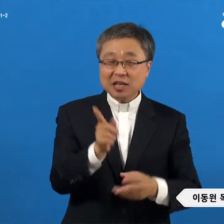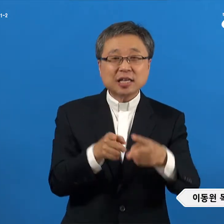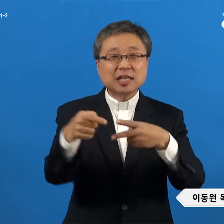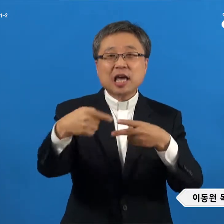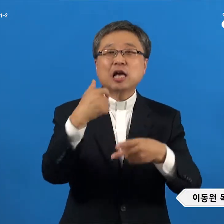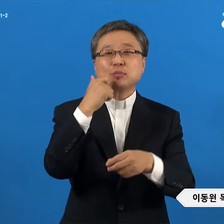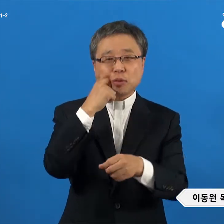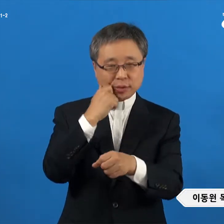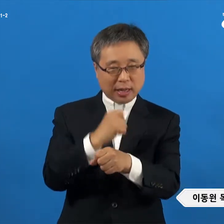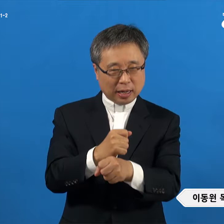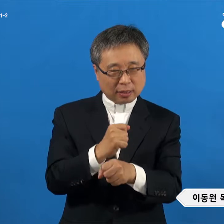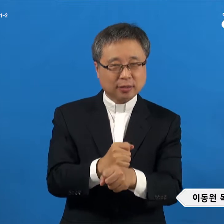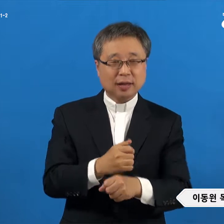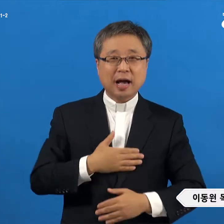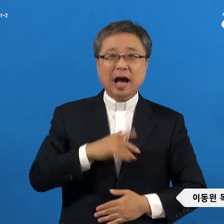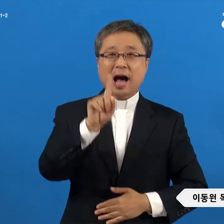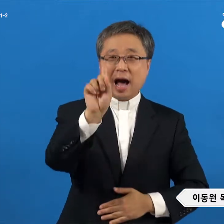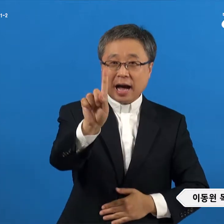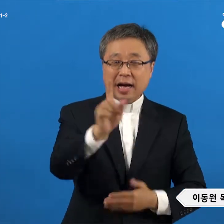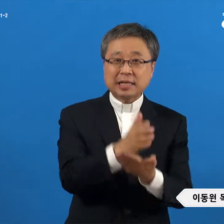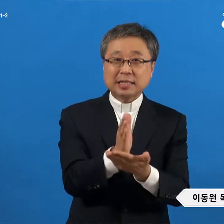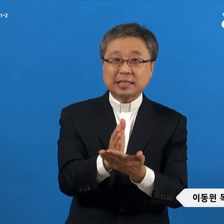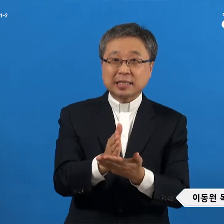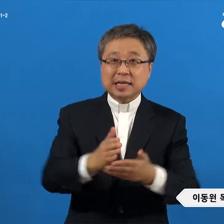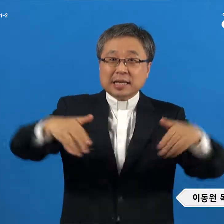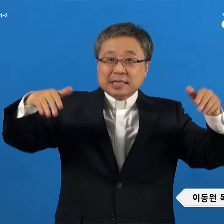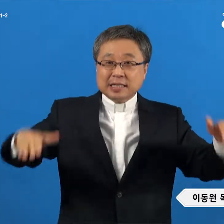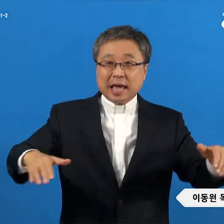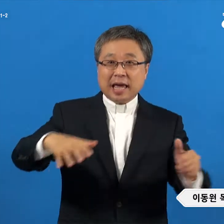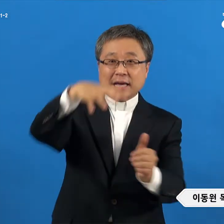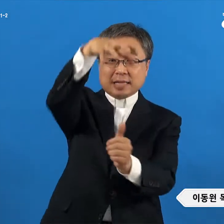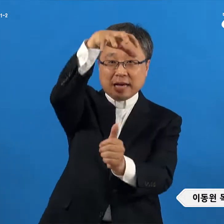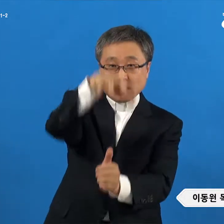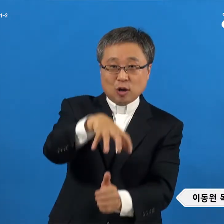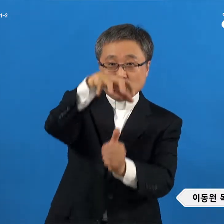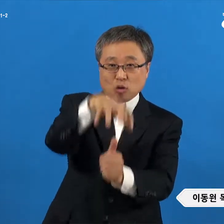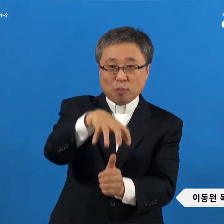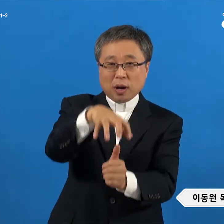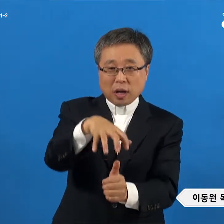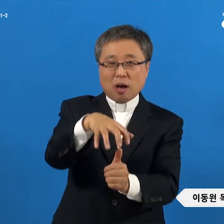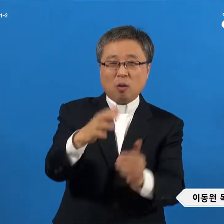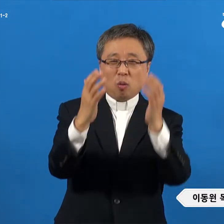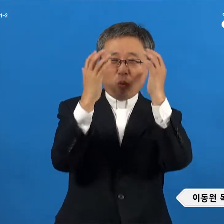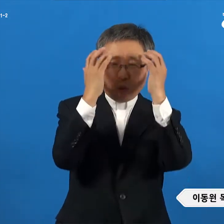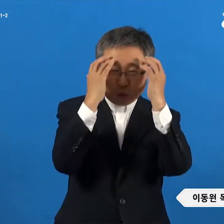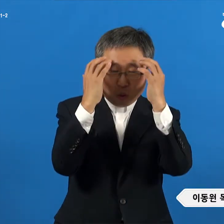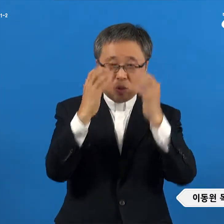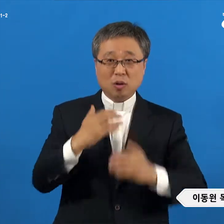것이요. 하나는 새장 안에 갇혀있는 속박의 고통을 당신은 모를